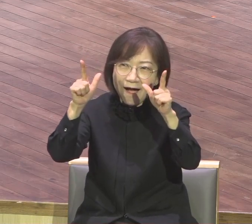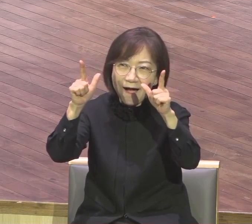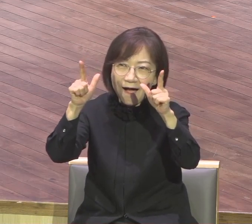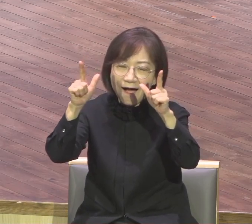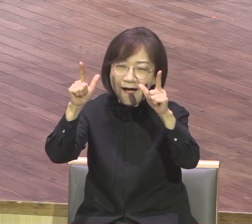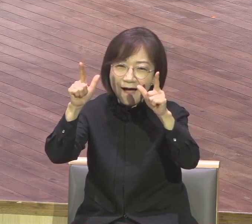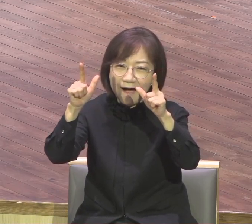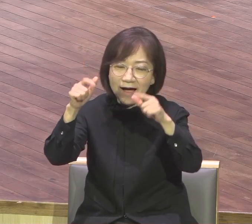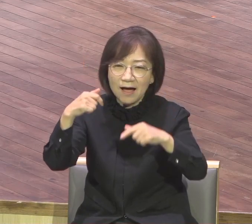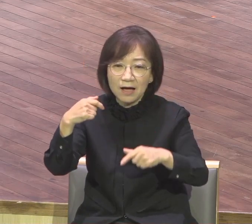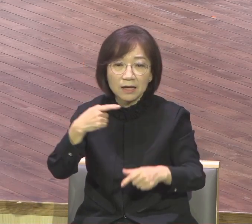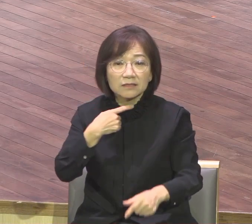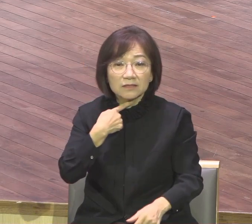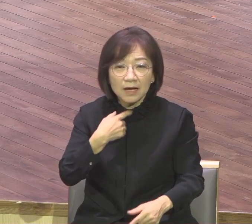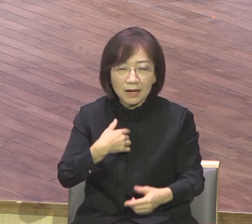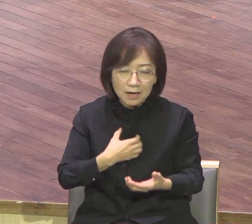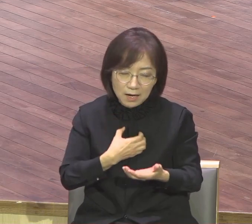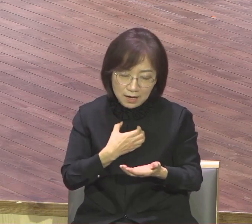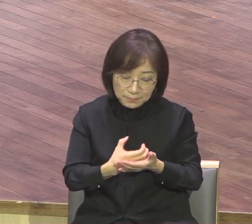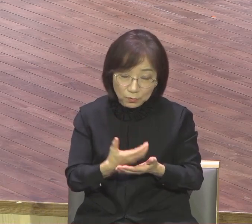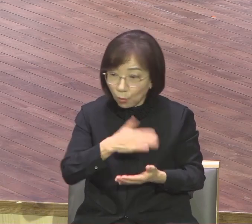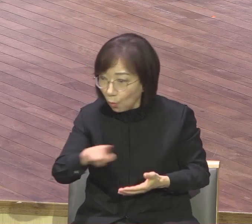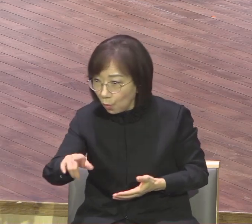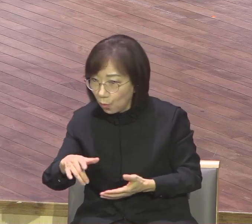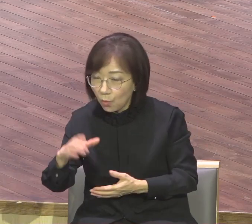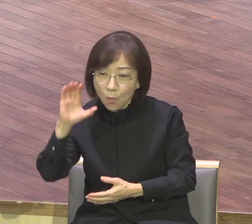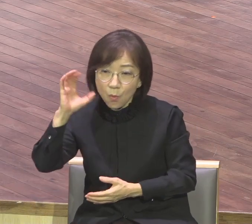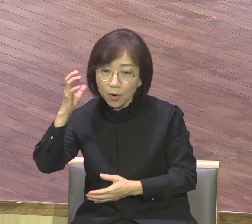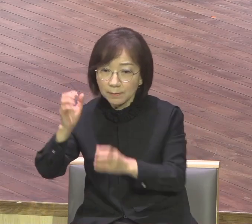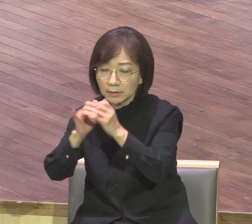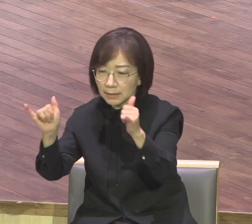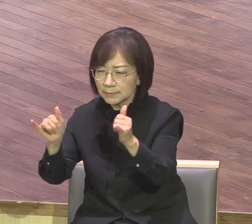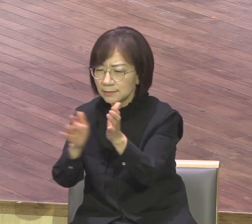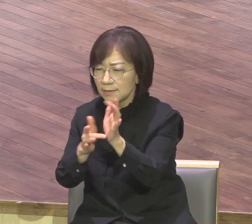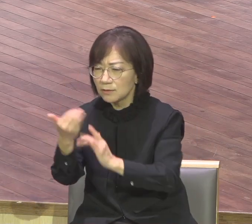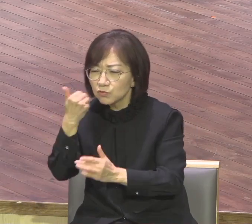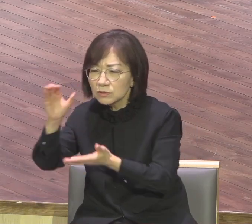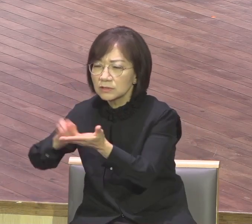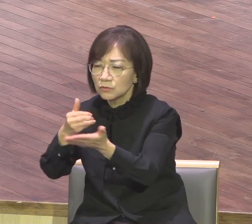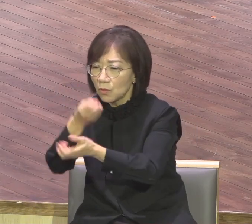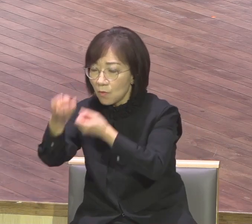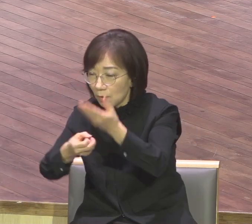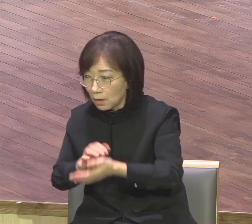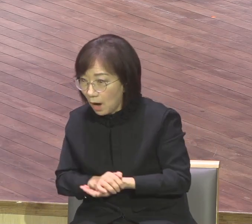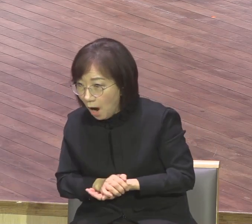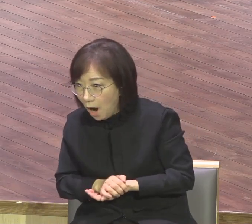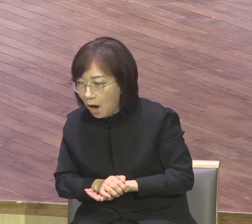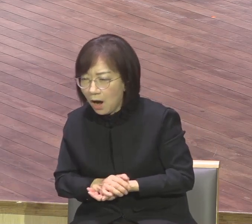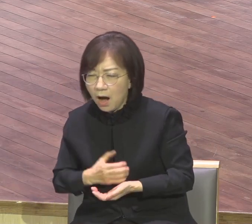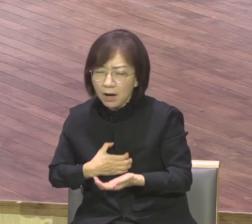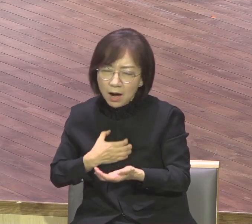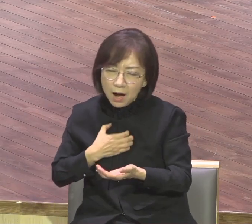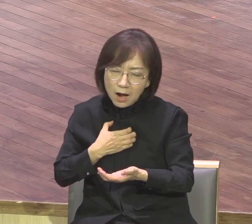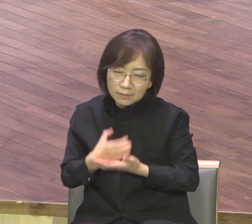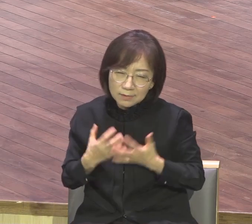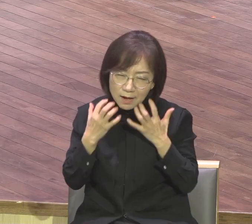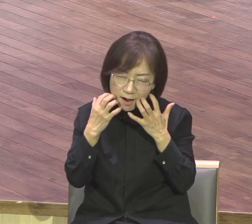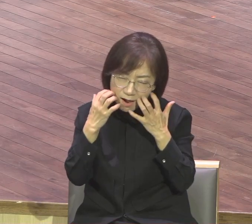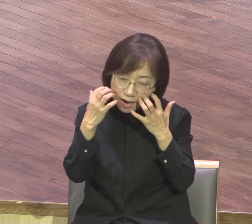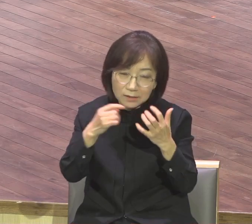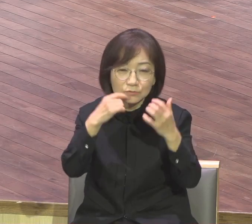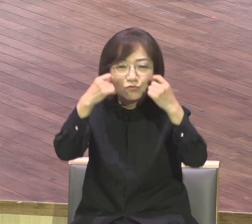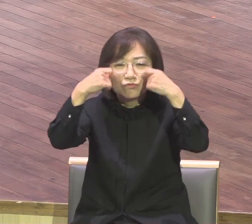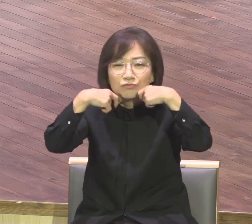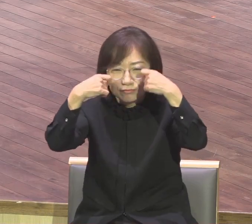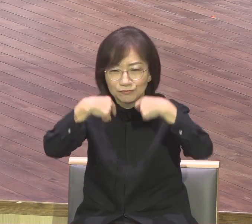말하니까 너무 놀래버린 거예요. Porque mi vida también cambió porque conocí Jesucristo, pero al hablar esto me cambió y me emocionó muchísimo.